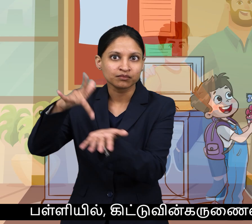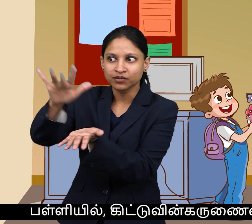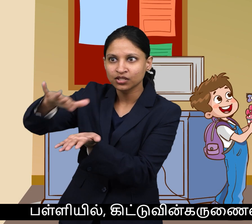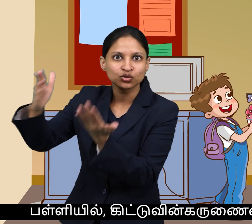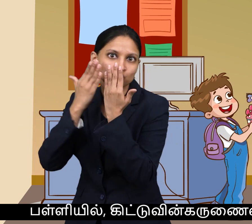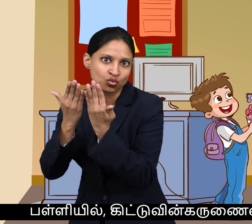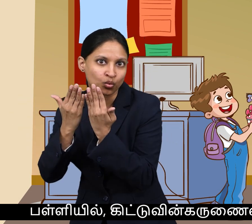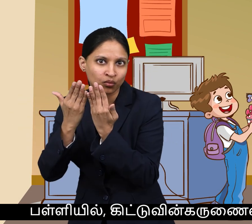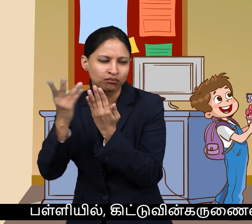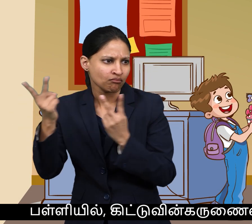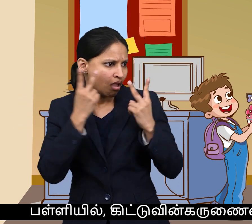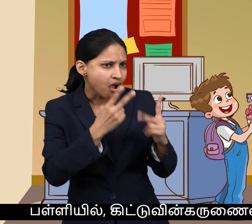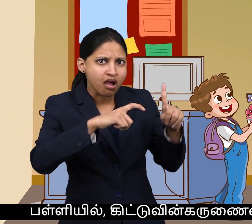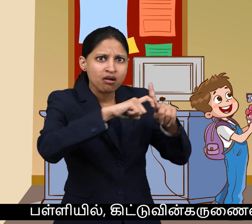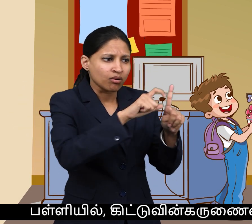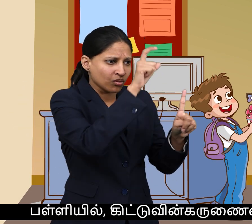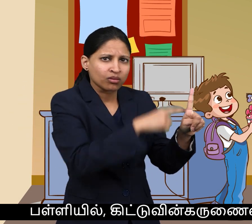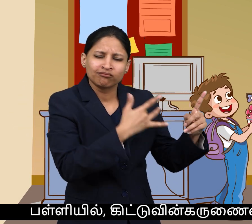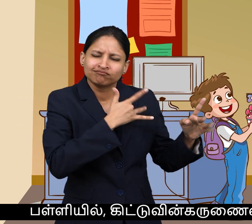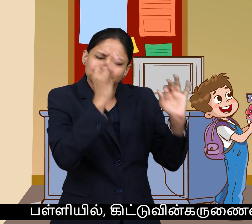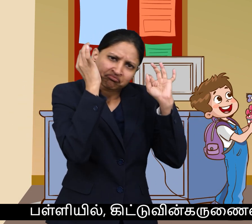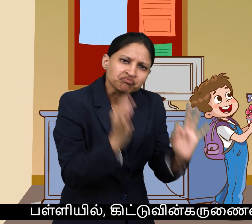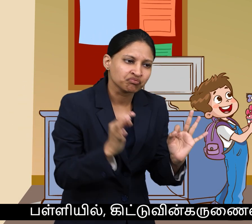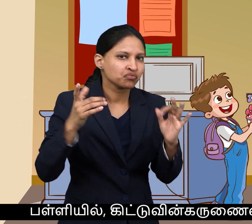பள்ளியில் கிட்டுவின் கருணையை பற்றி அனைவரும் பாராட்டினர்.